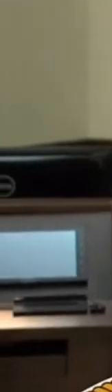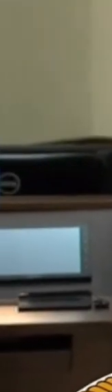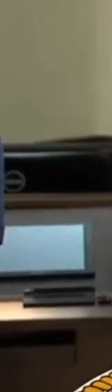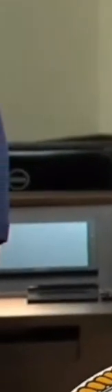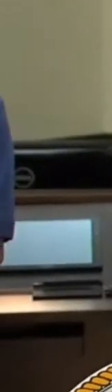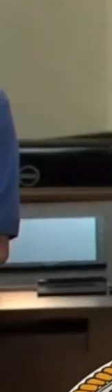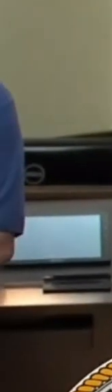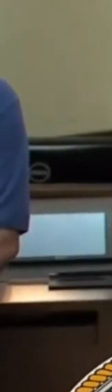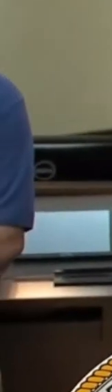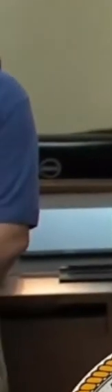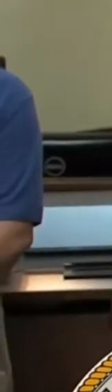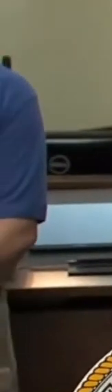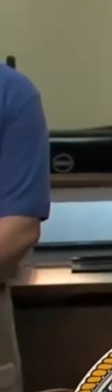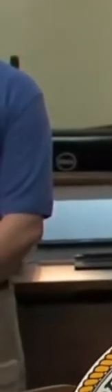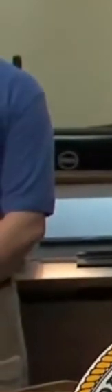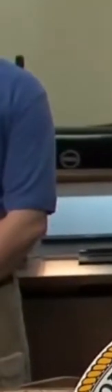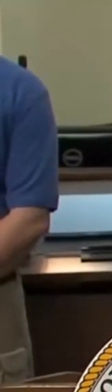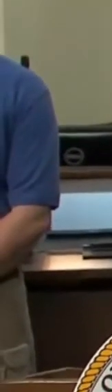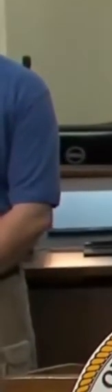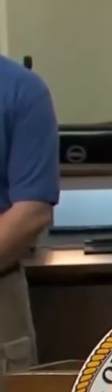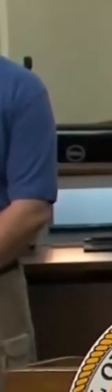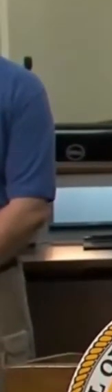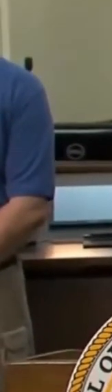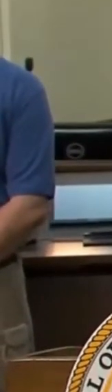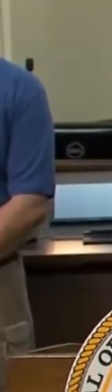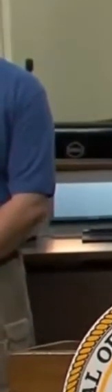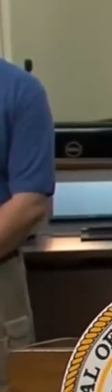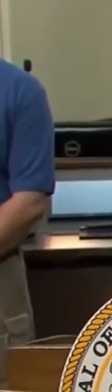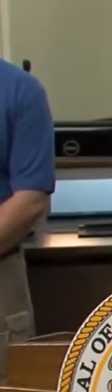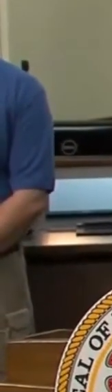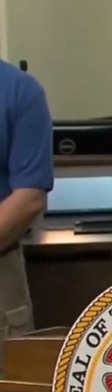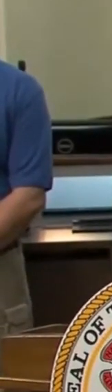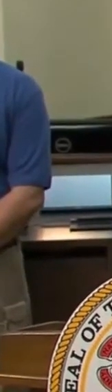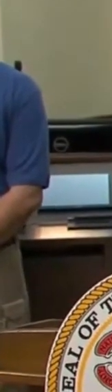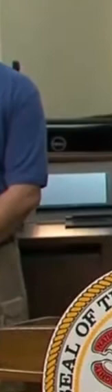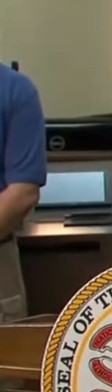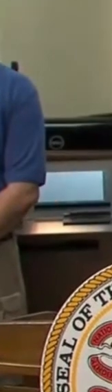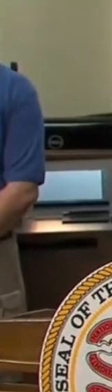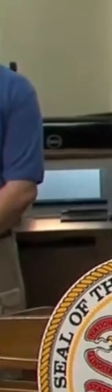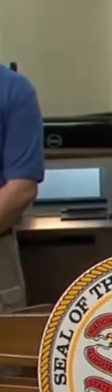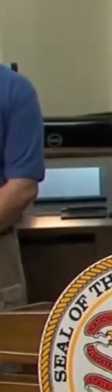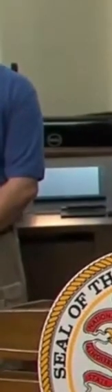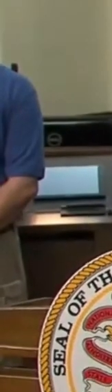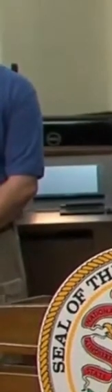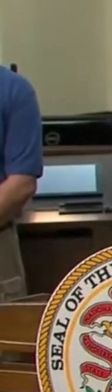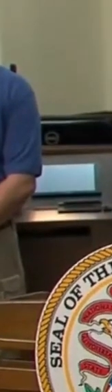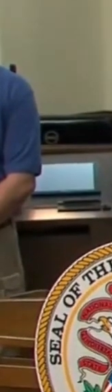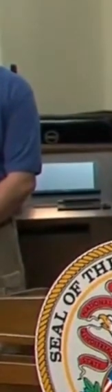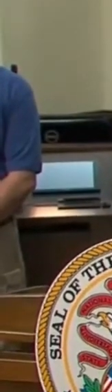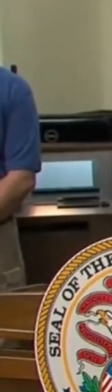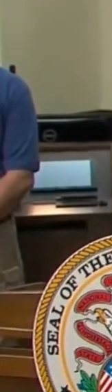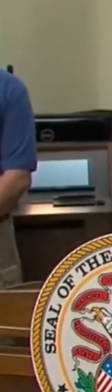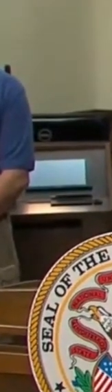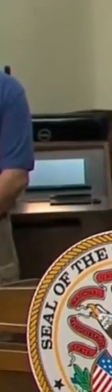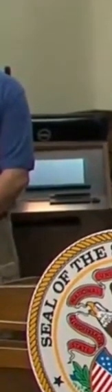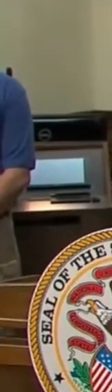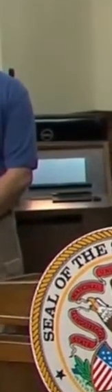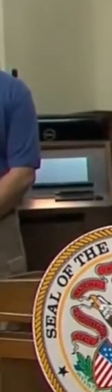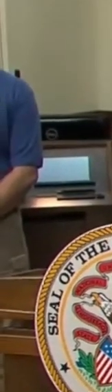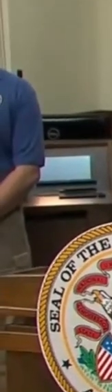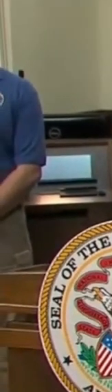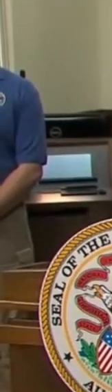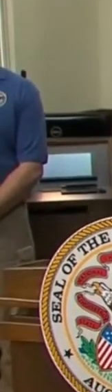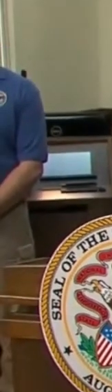médica. Con menos personas que necesitan atención médica, menos vamos una atención en nuestra